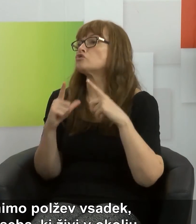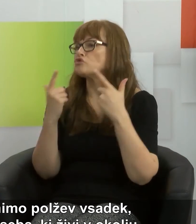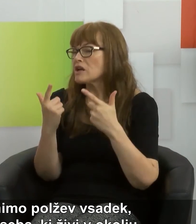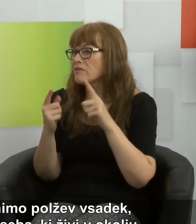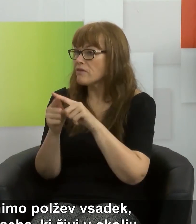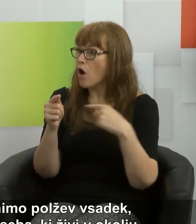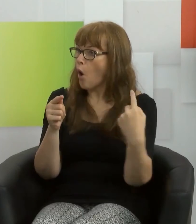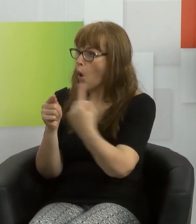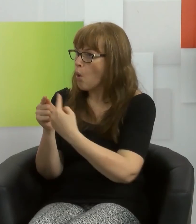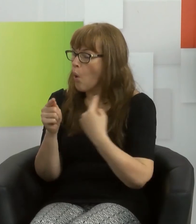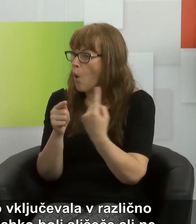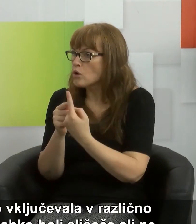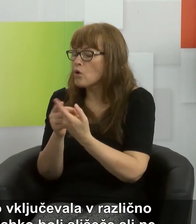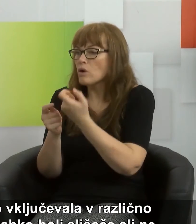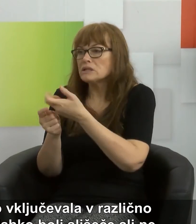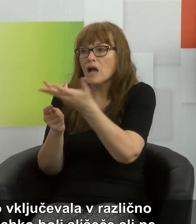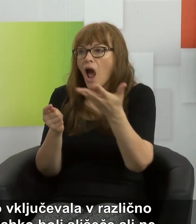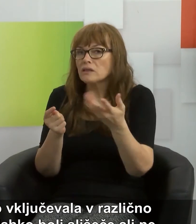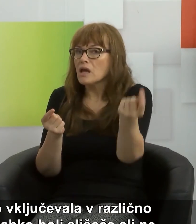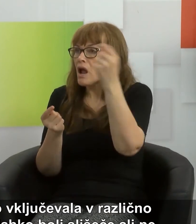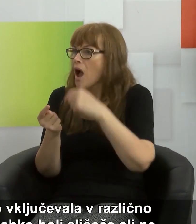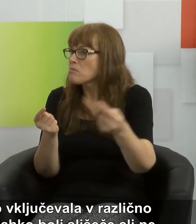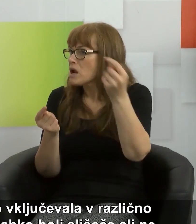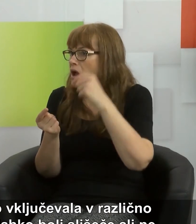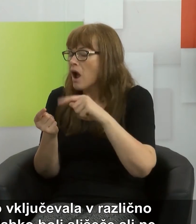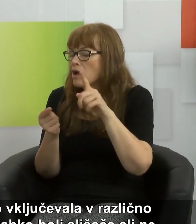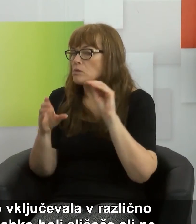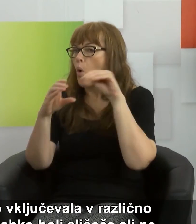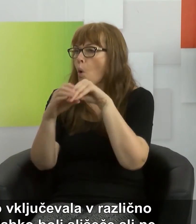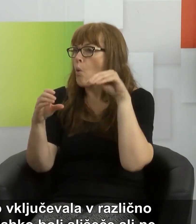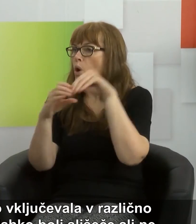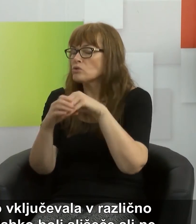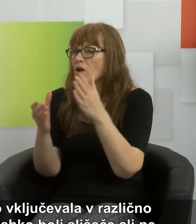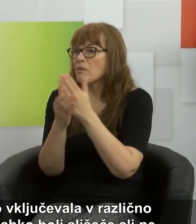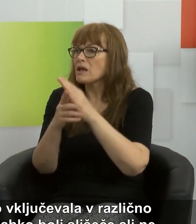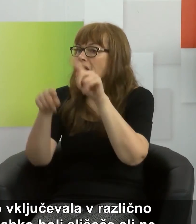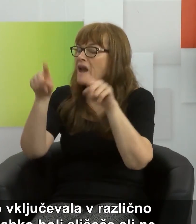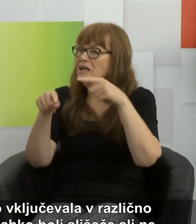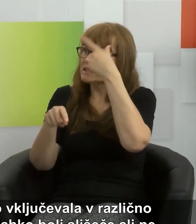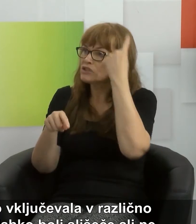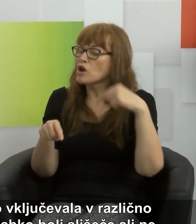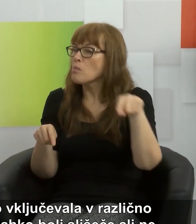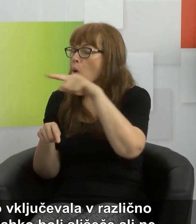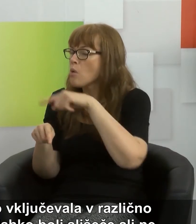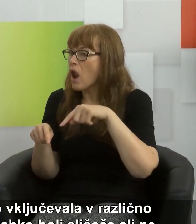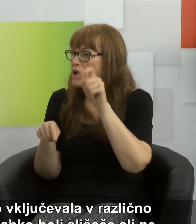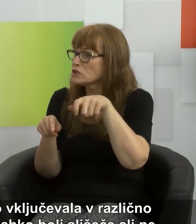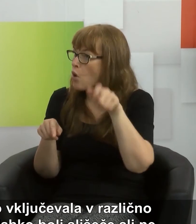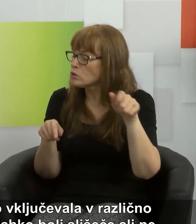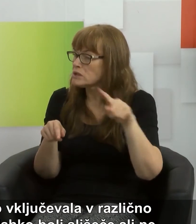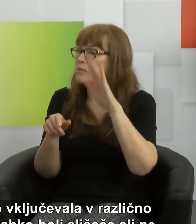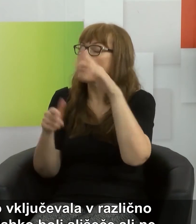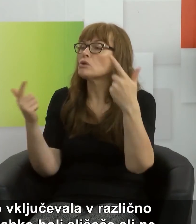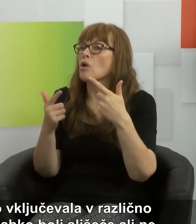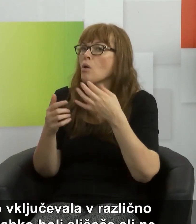v okolju, iz katerega prihaja, se bo vključevala med različno populacijo oseb, ki bojo